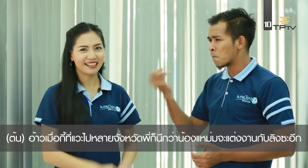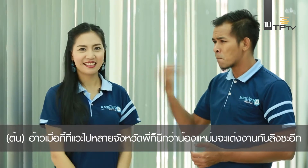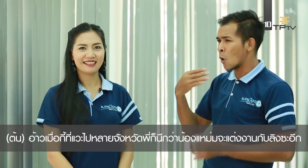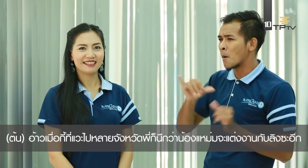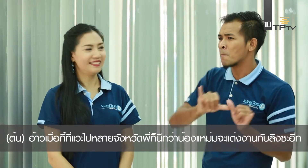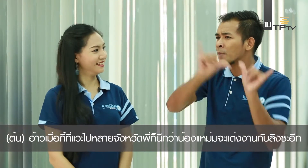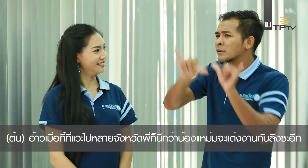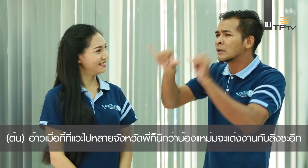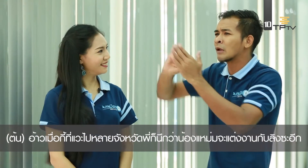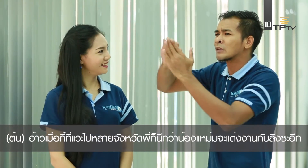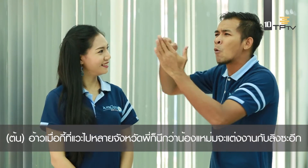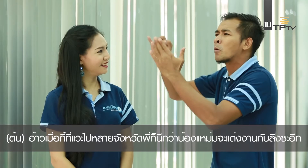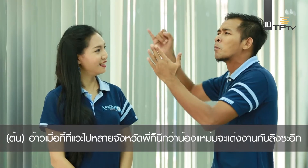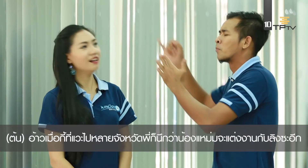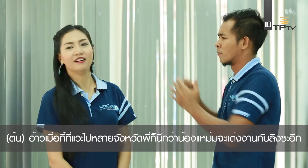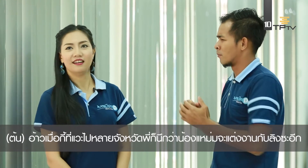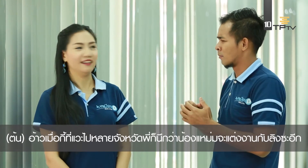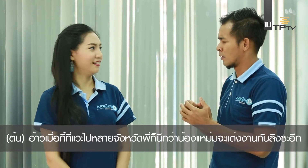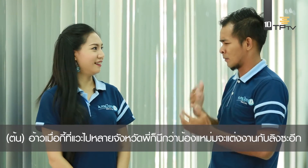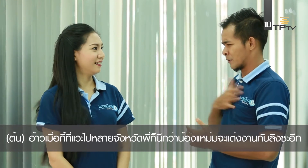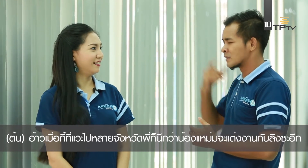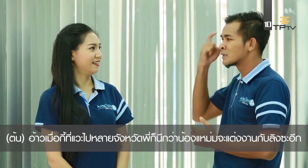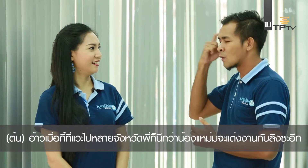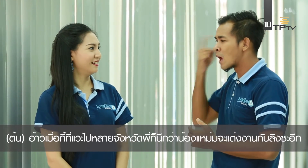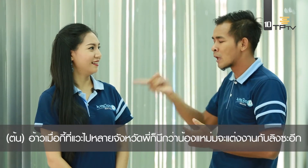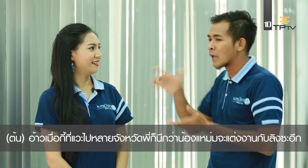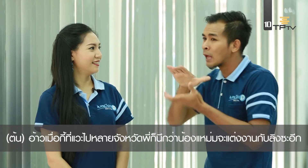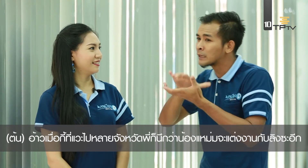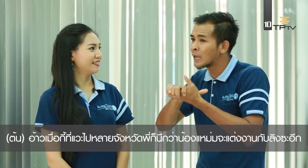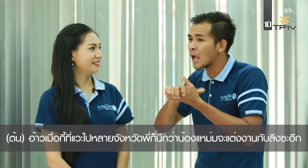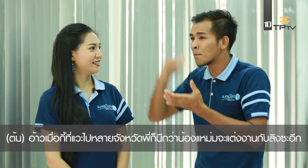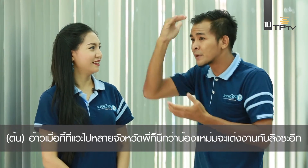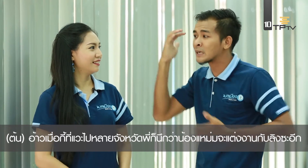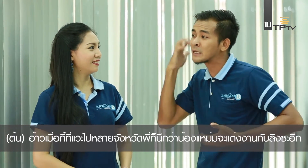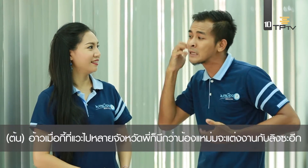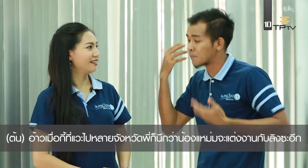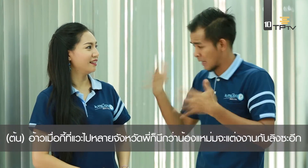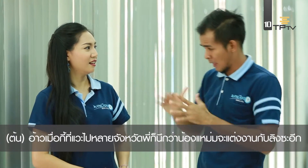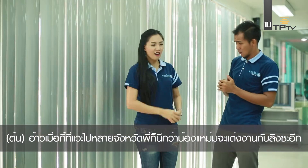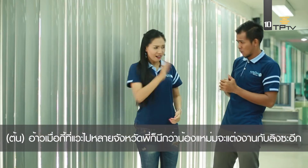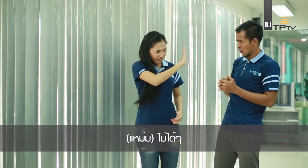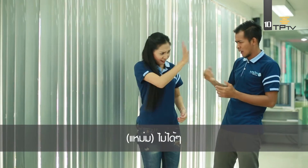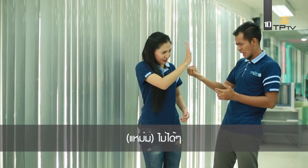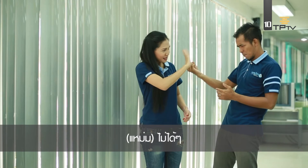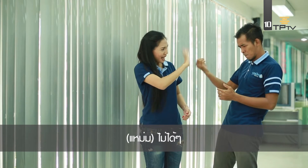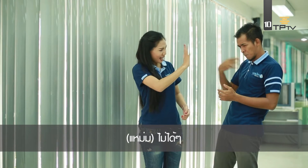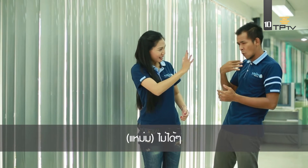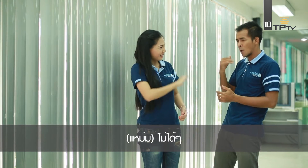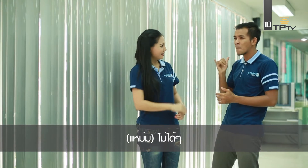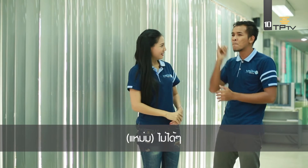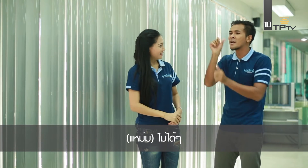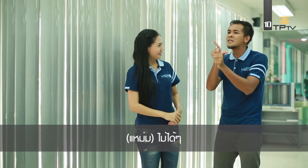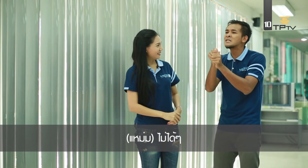าวเมื่อกี้ที่แวะไปหลายจังหวัดพี่ก็นึกว่าน้องแมมจะแต่งงานกับลิงซะอีก เฮ้ยไม่